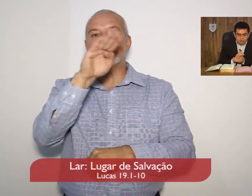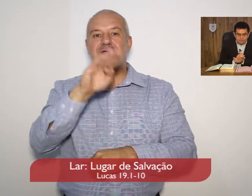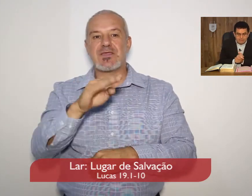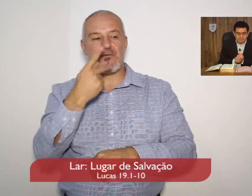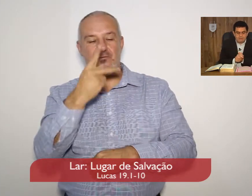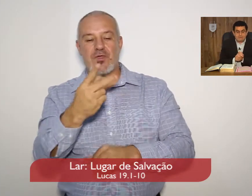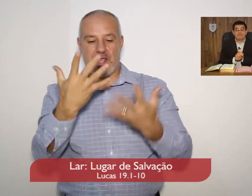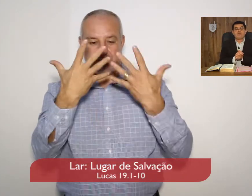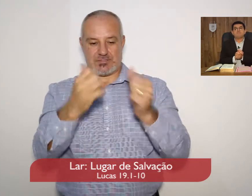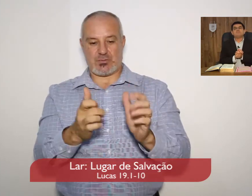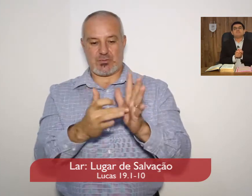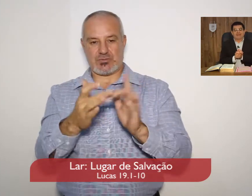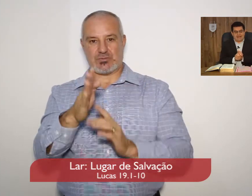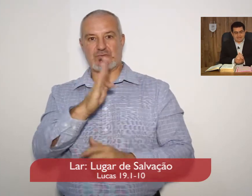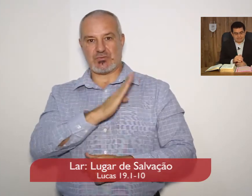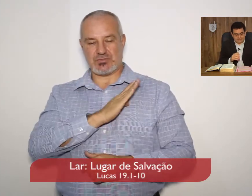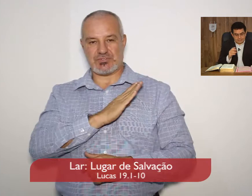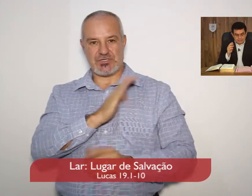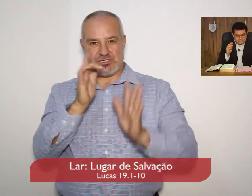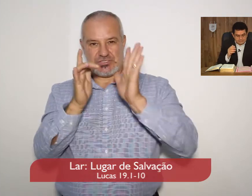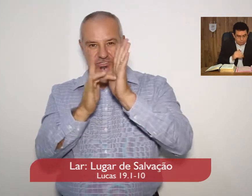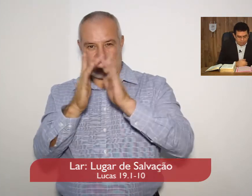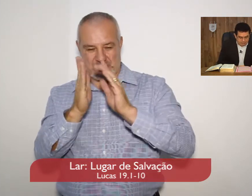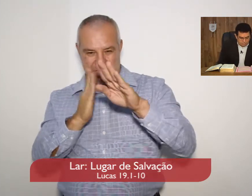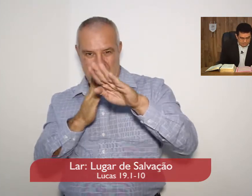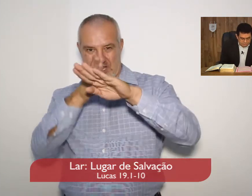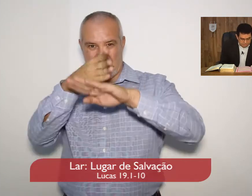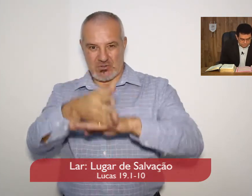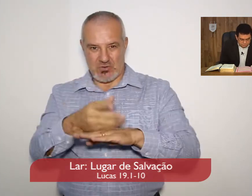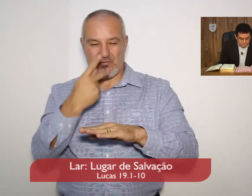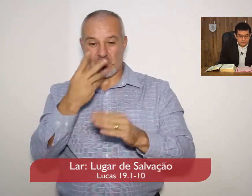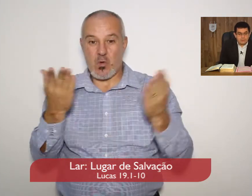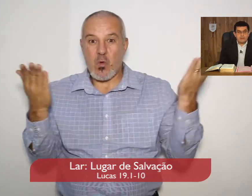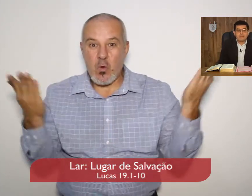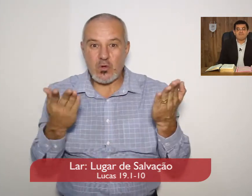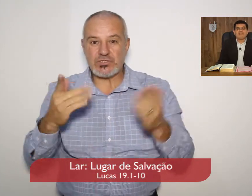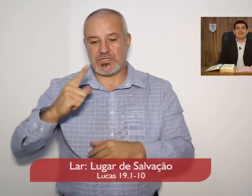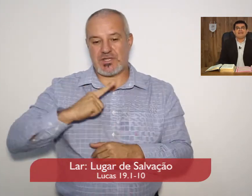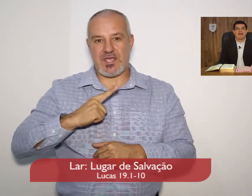Filho do Homem veio buscar e salvar o perdido.